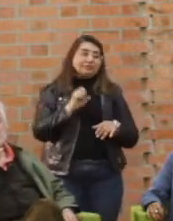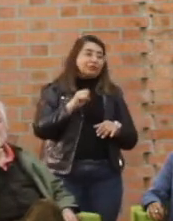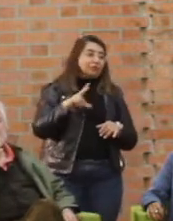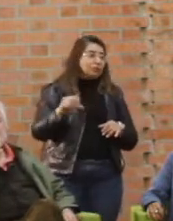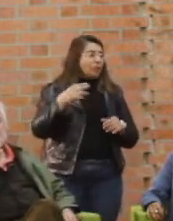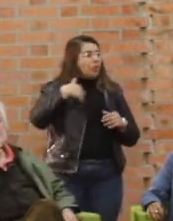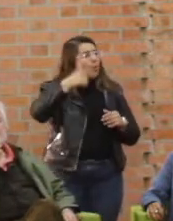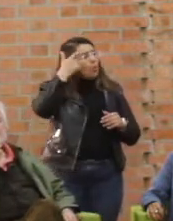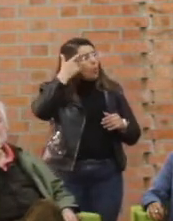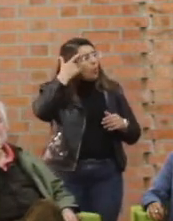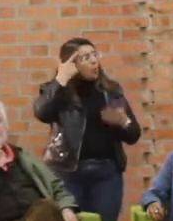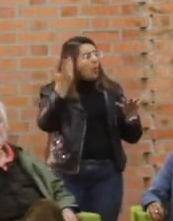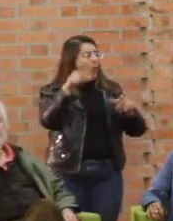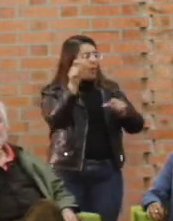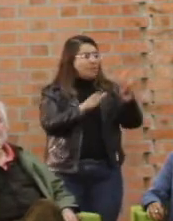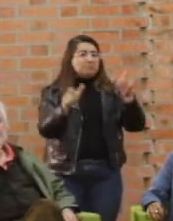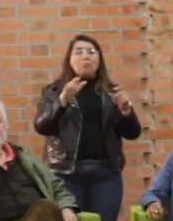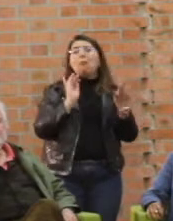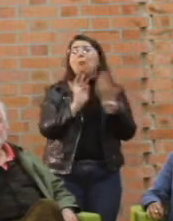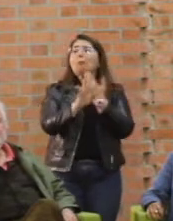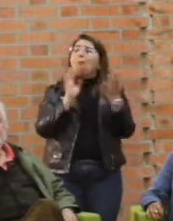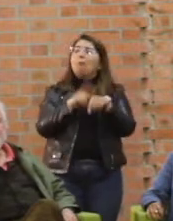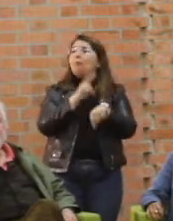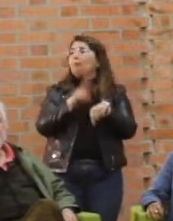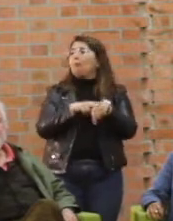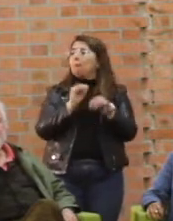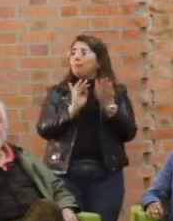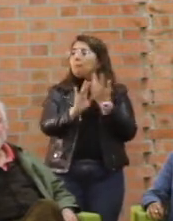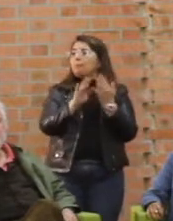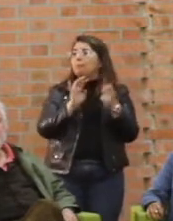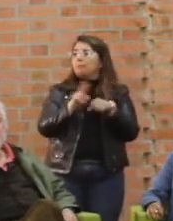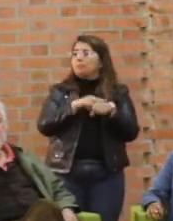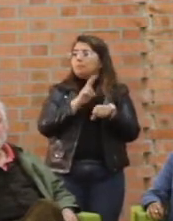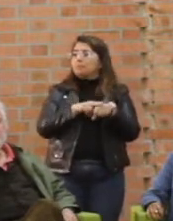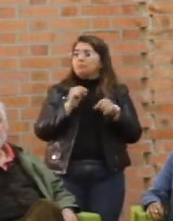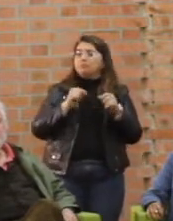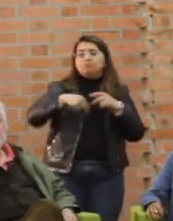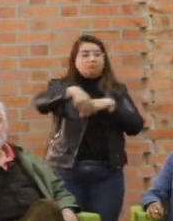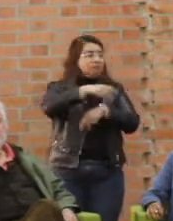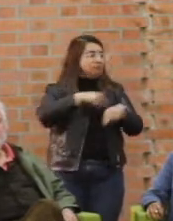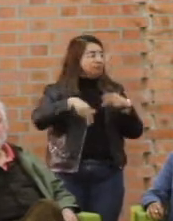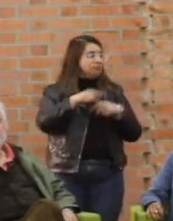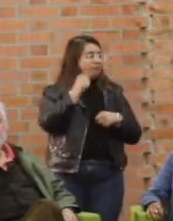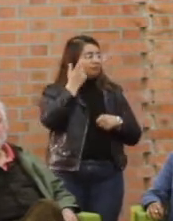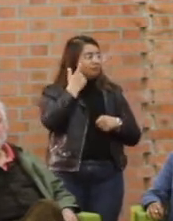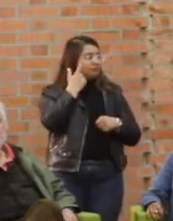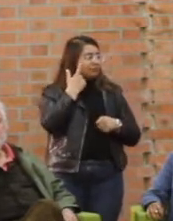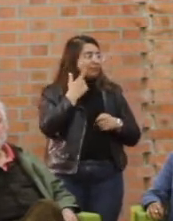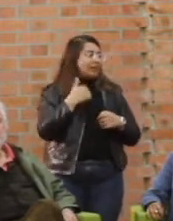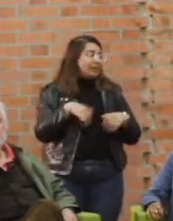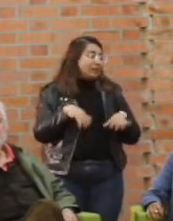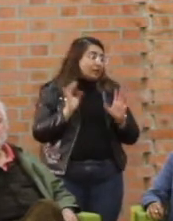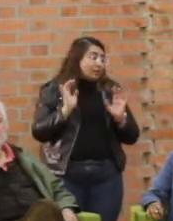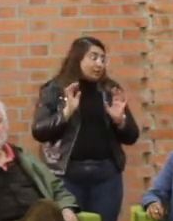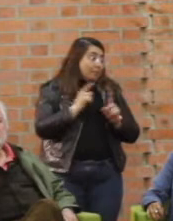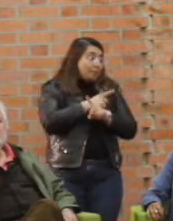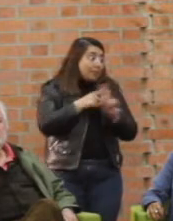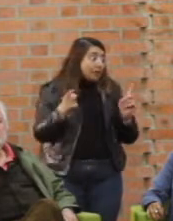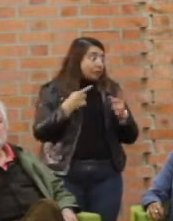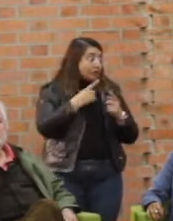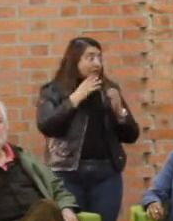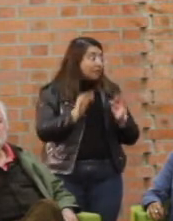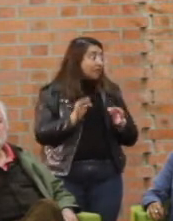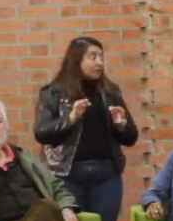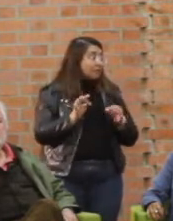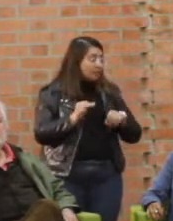culturales y cómo la gente la gente común y corriente que no es feminista que no tiene la agenda feminista se relaciona con eso cierto pero siempre me genera